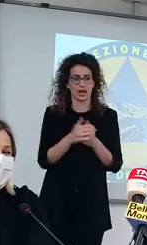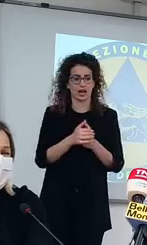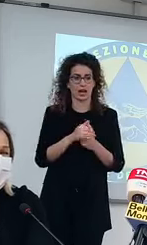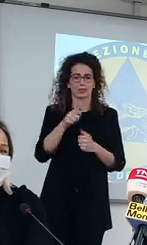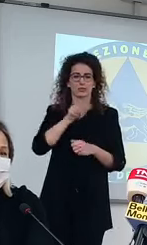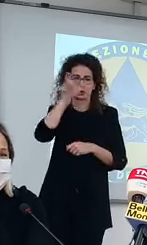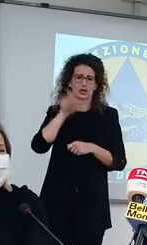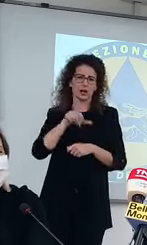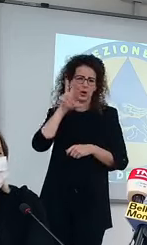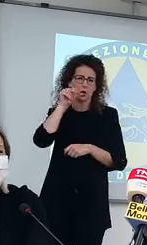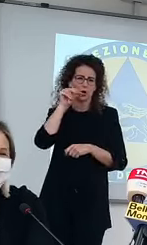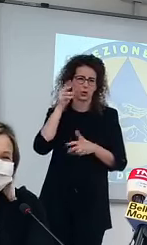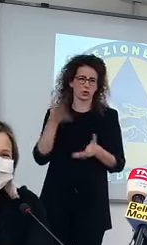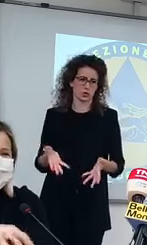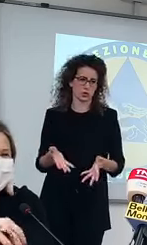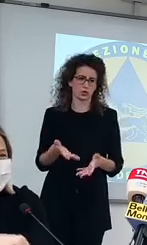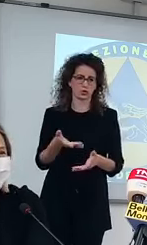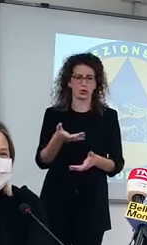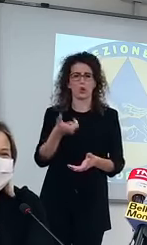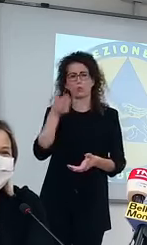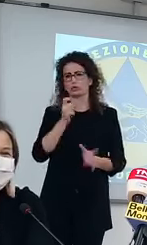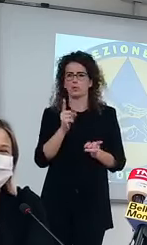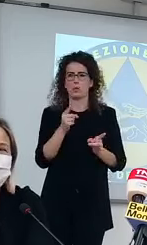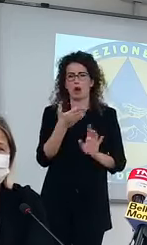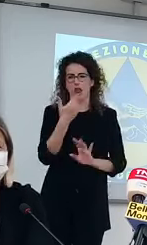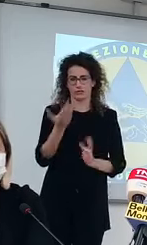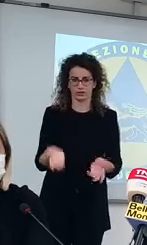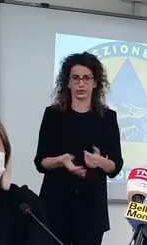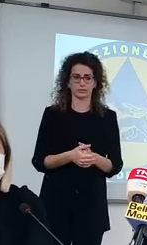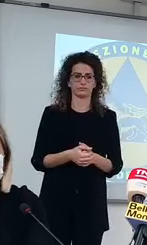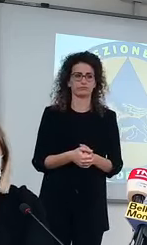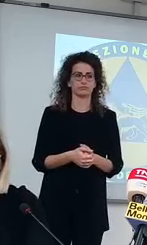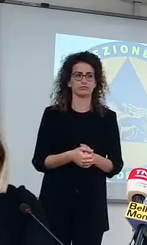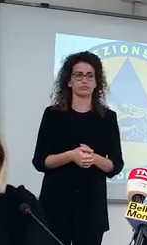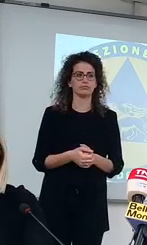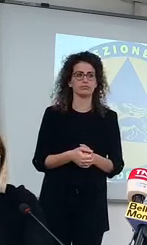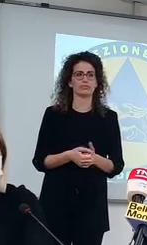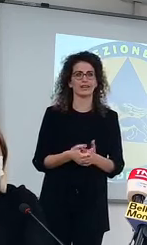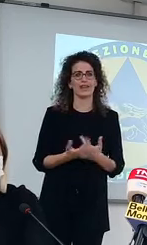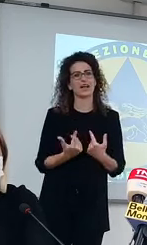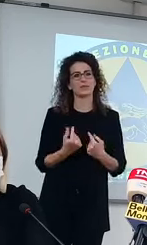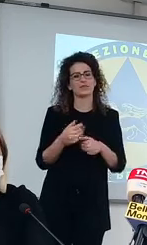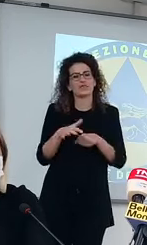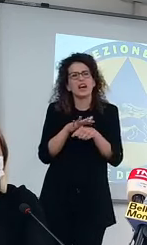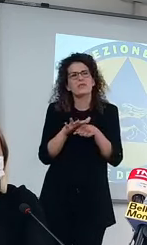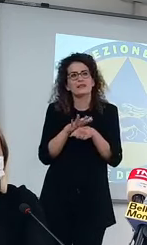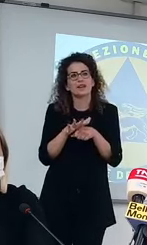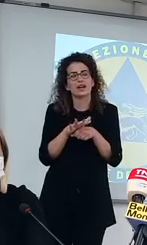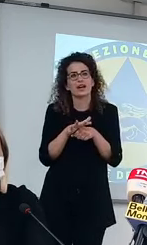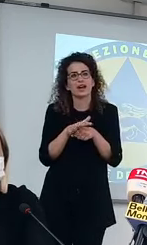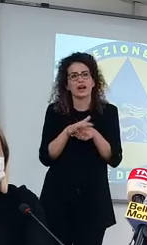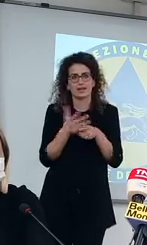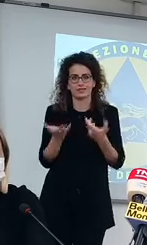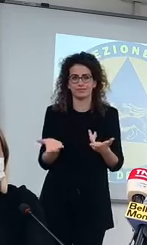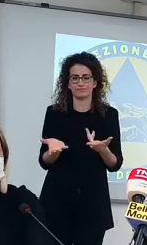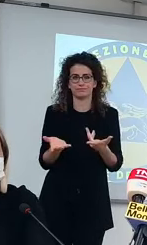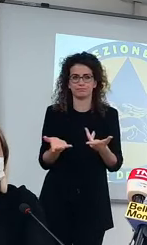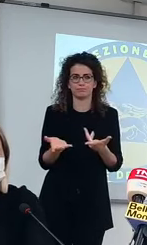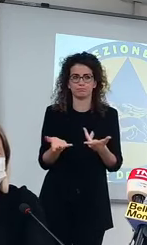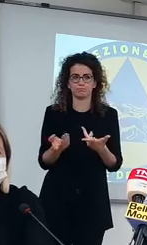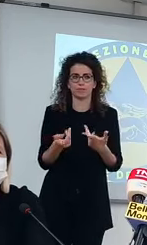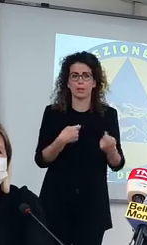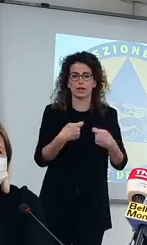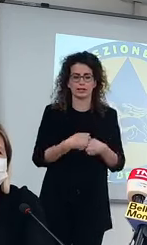la conoscono, evito di star qui a dirvi perché, ma comunque è un fatto di familiarità, è marketing questo. Vuoi perché c'è una